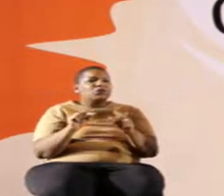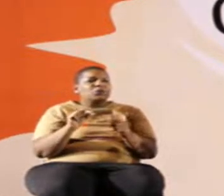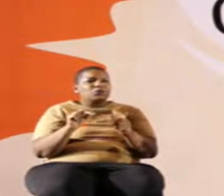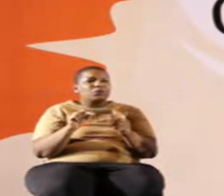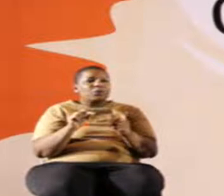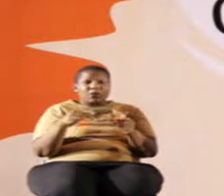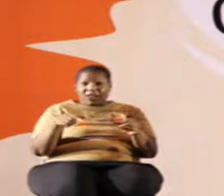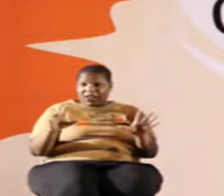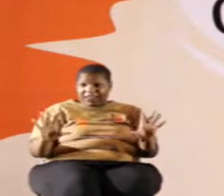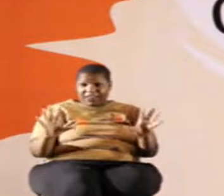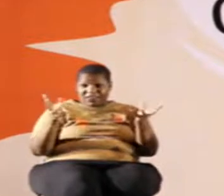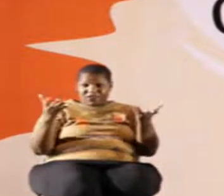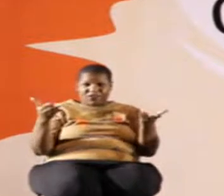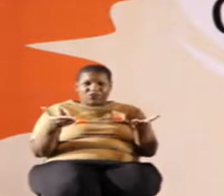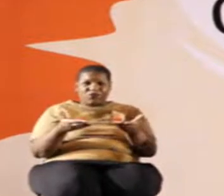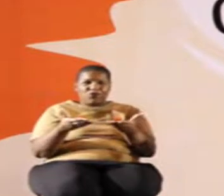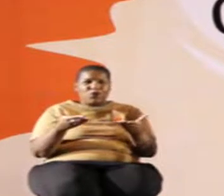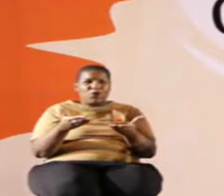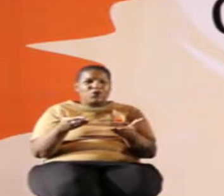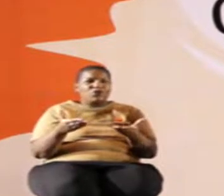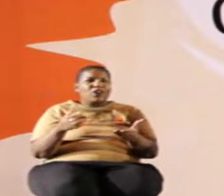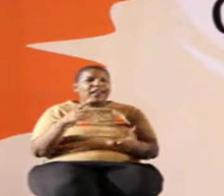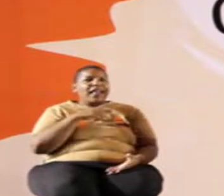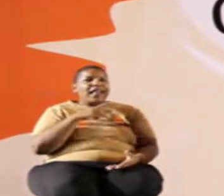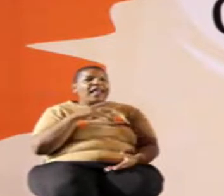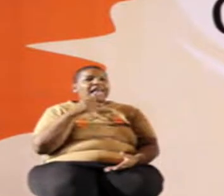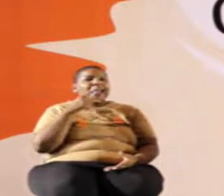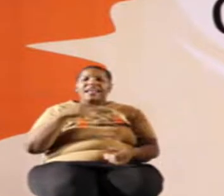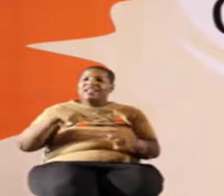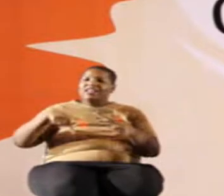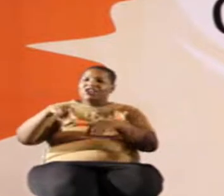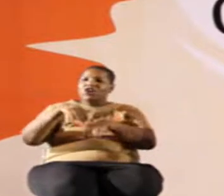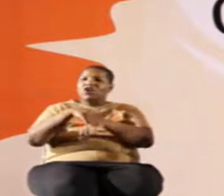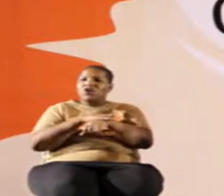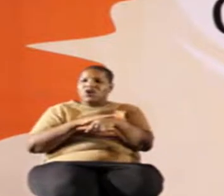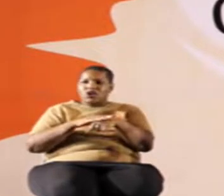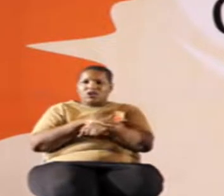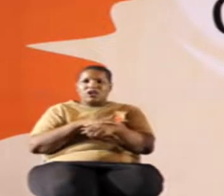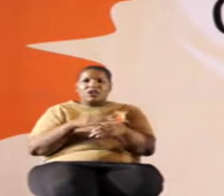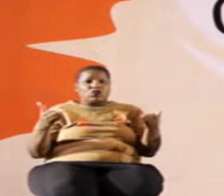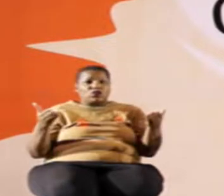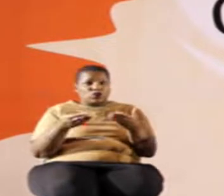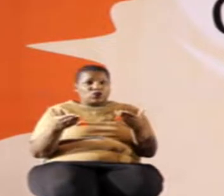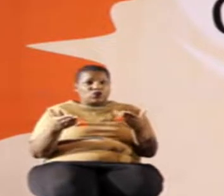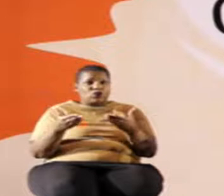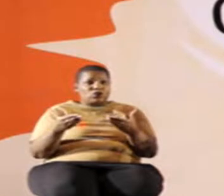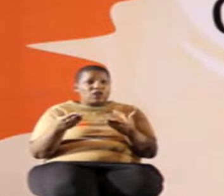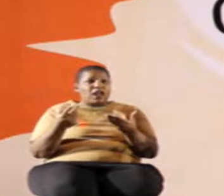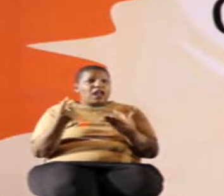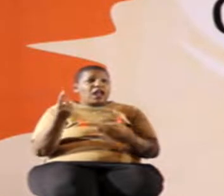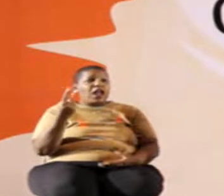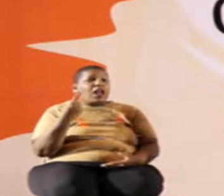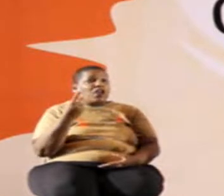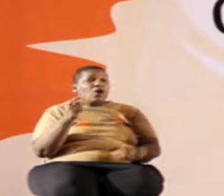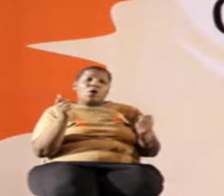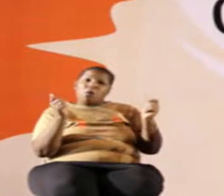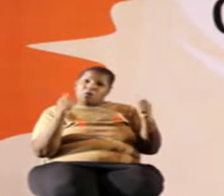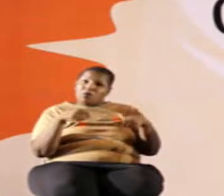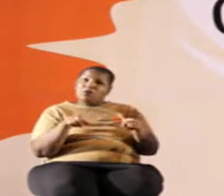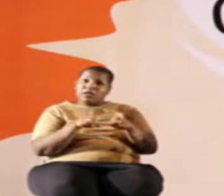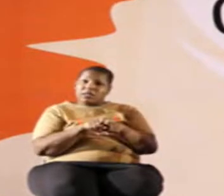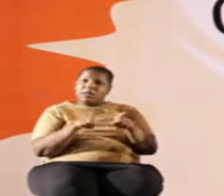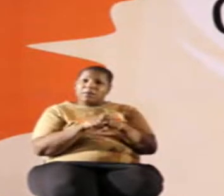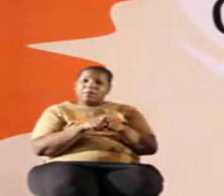nesse evento de hoje, nessa roda, dessa prosa de hoje, a gente possa também